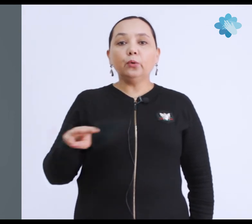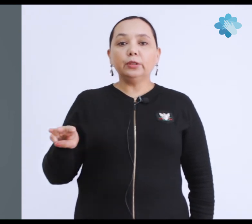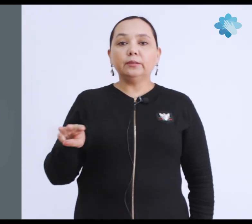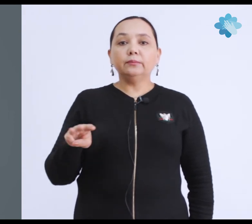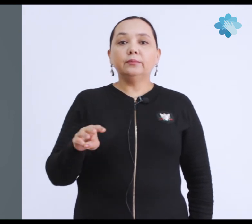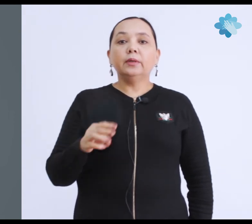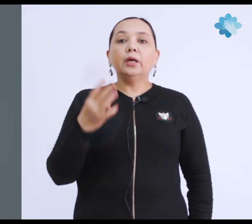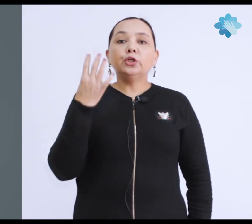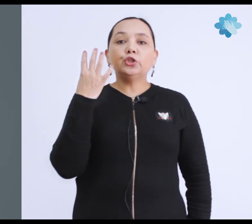3 миллиона,